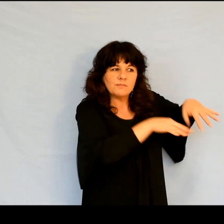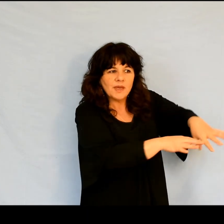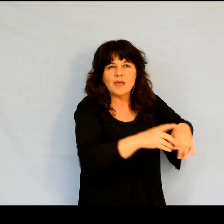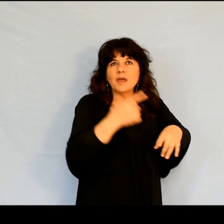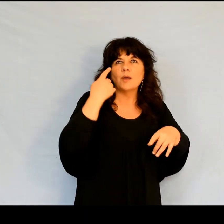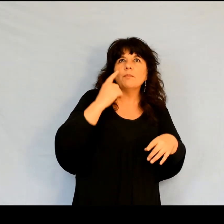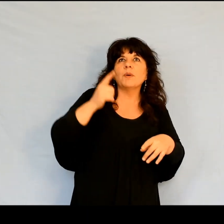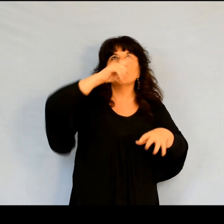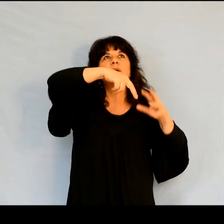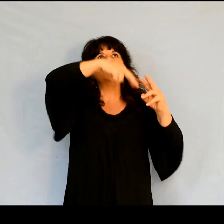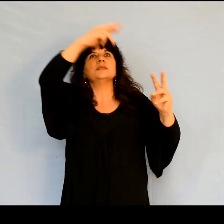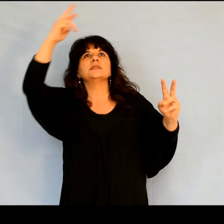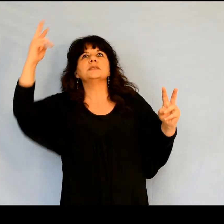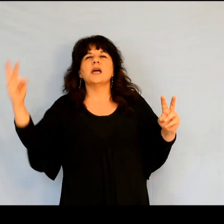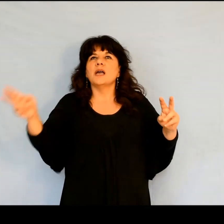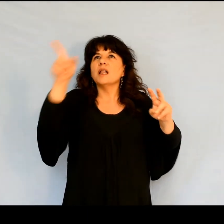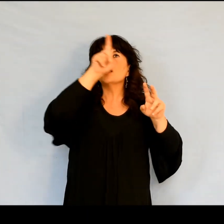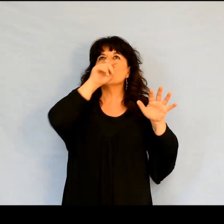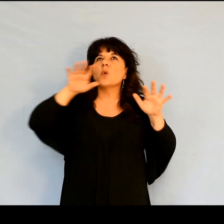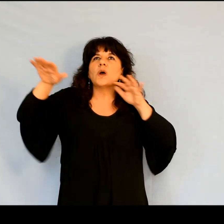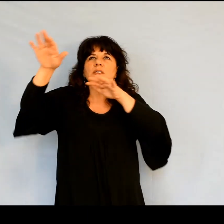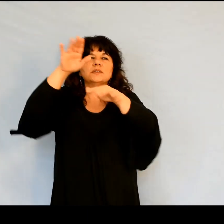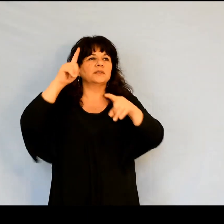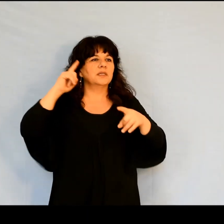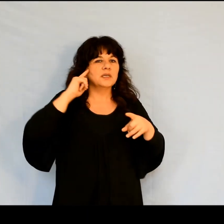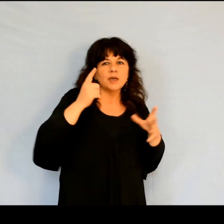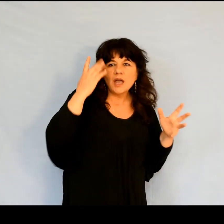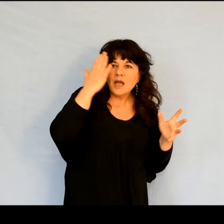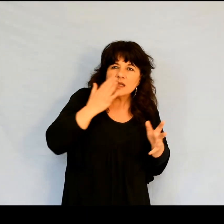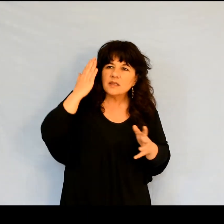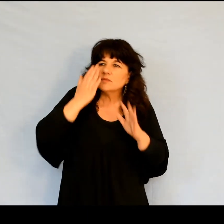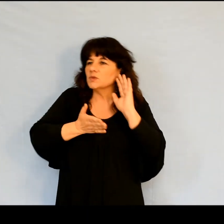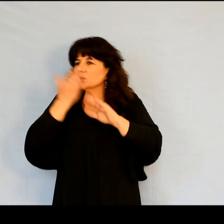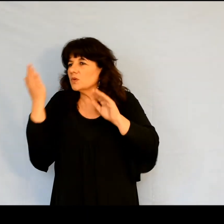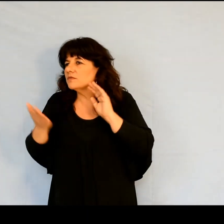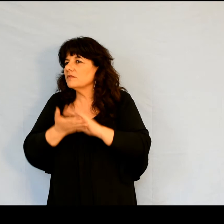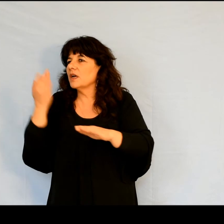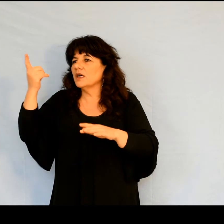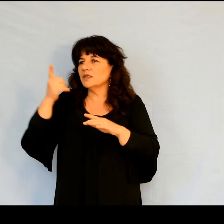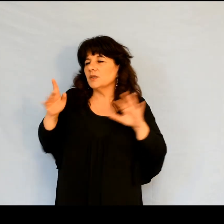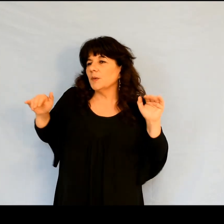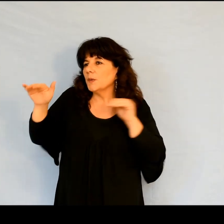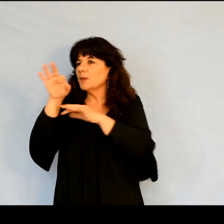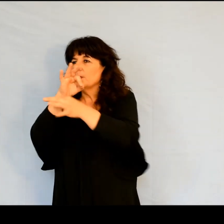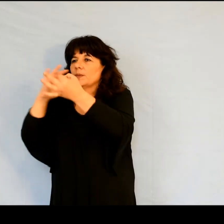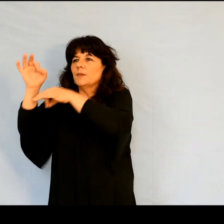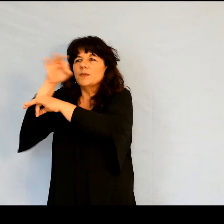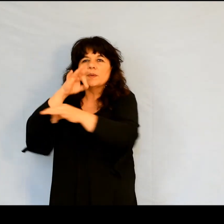de toutes les bêtes sauvages et de toutes les bestioles qui vont et viennent sur la terre.